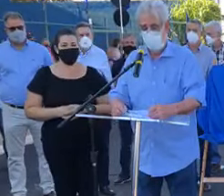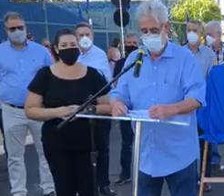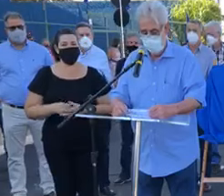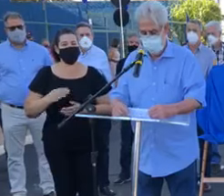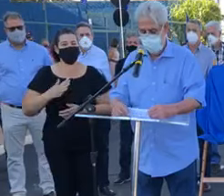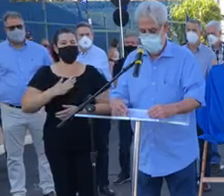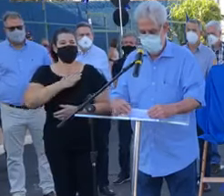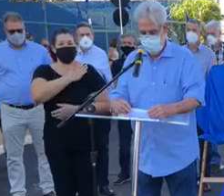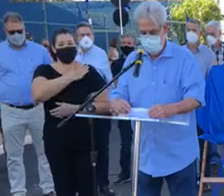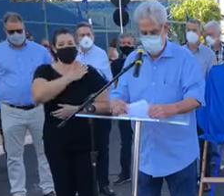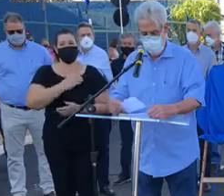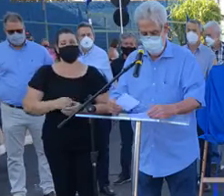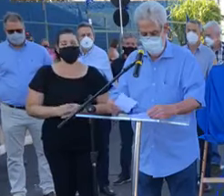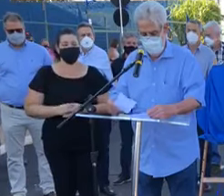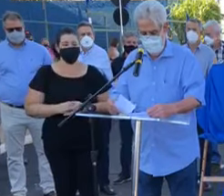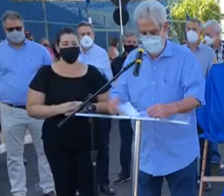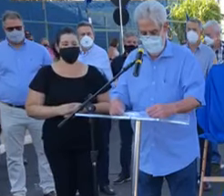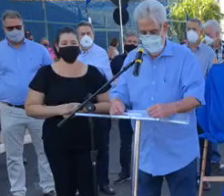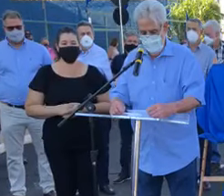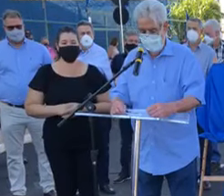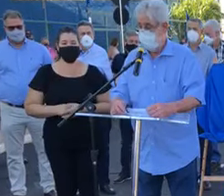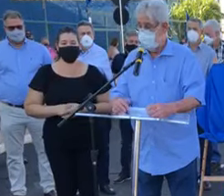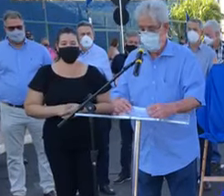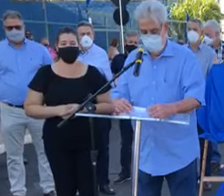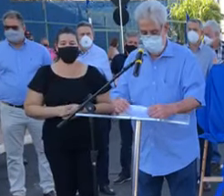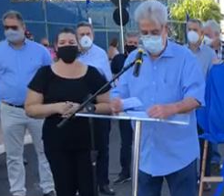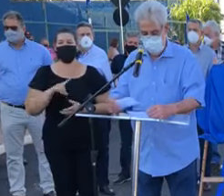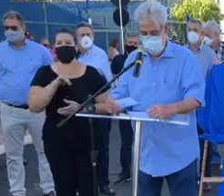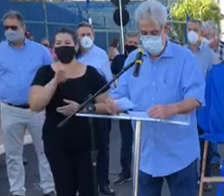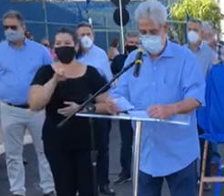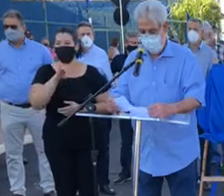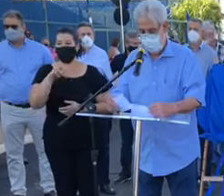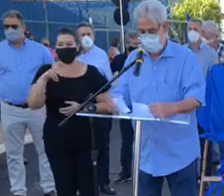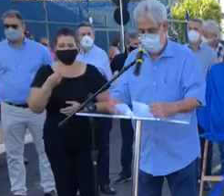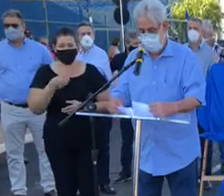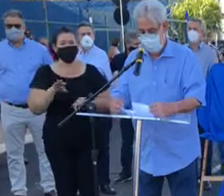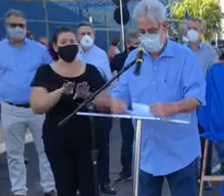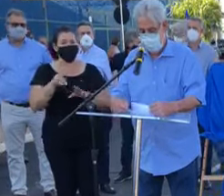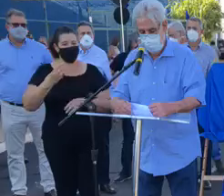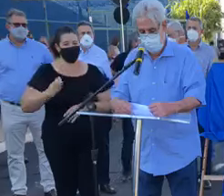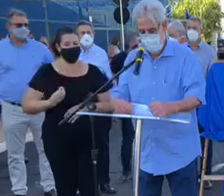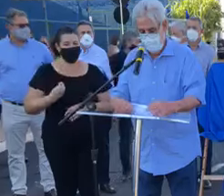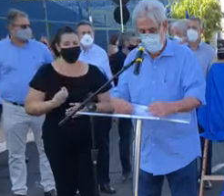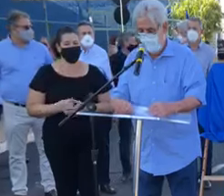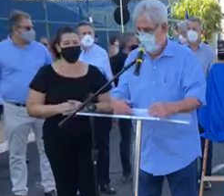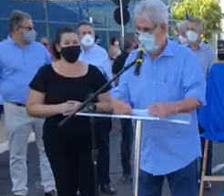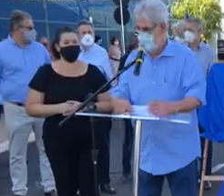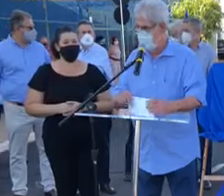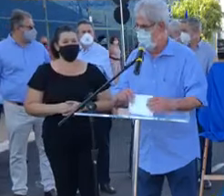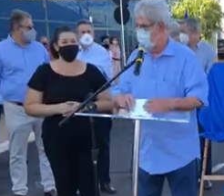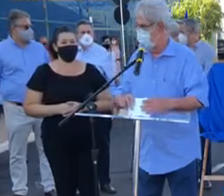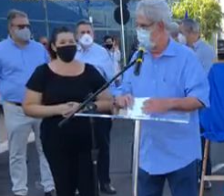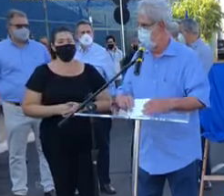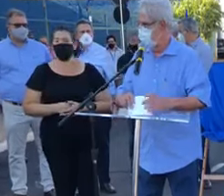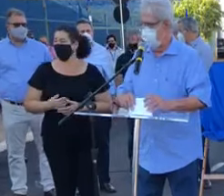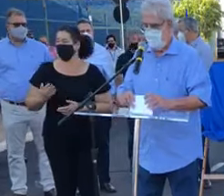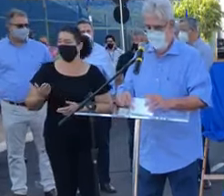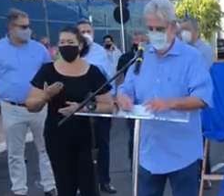Coronel Cláudio Vitor, o Zezinho Mendonça está aqui também. Ô,